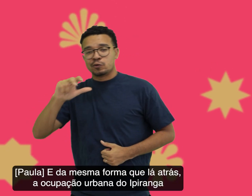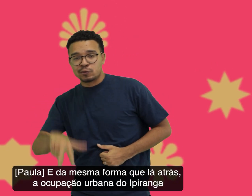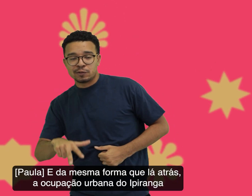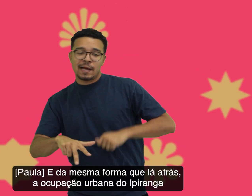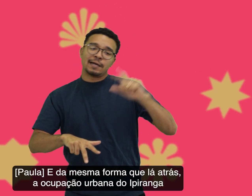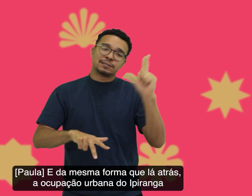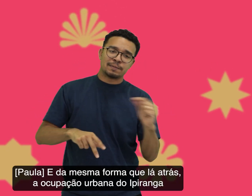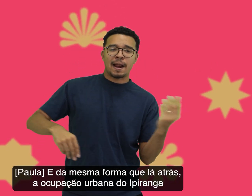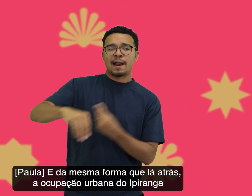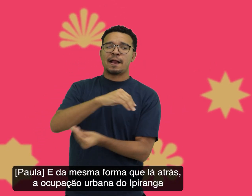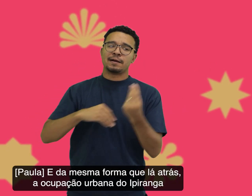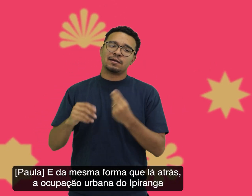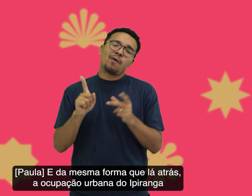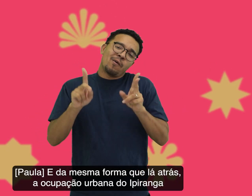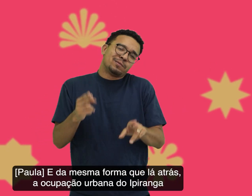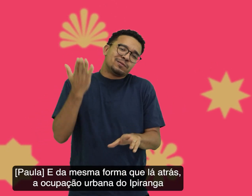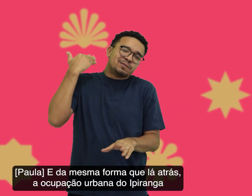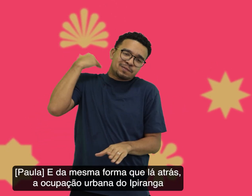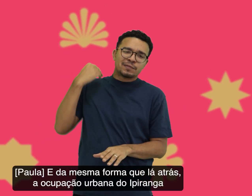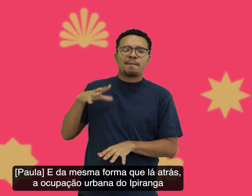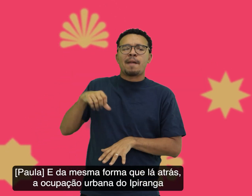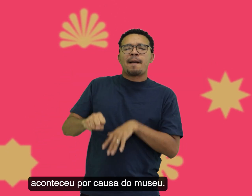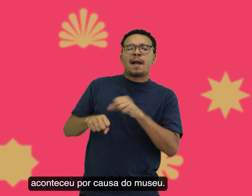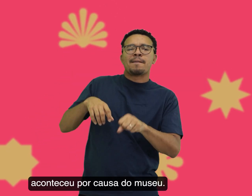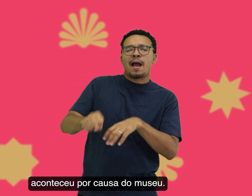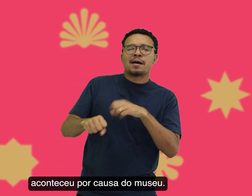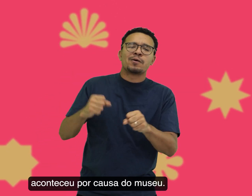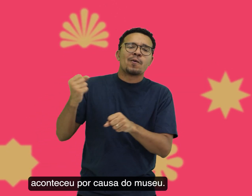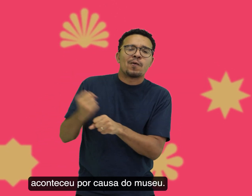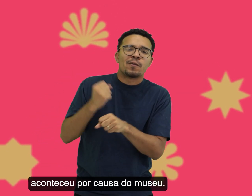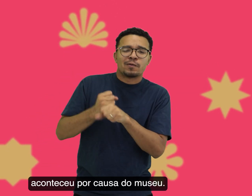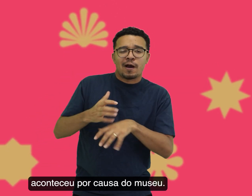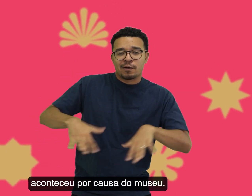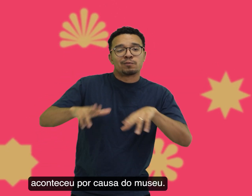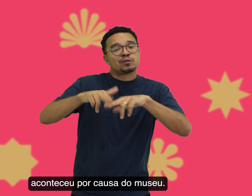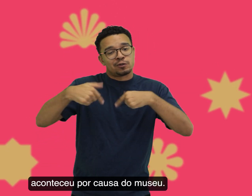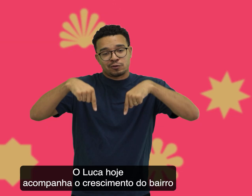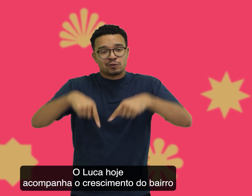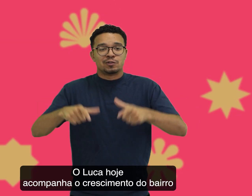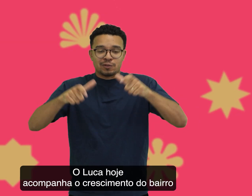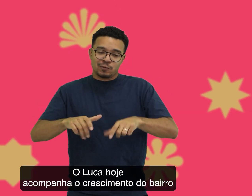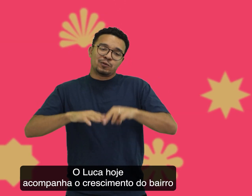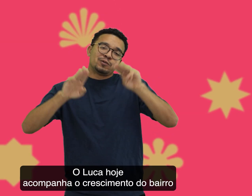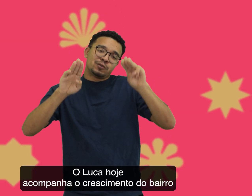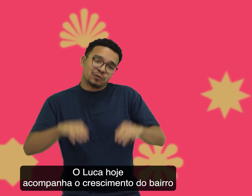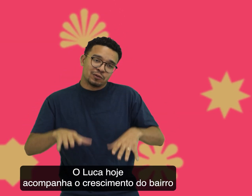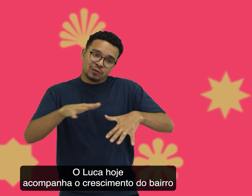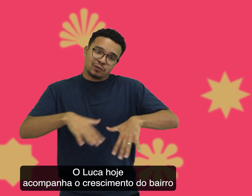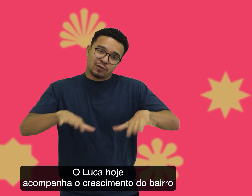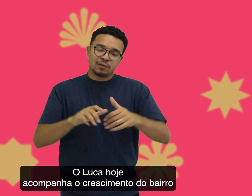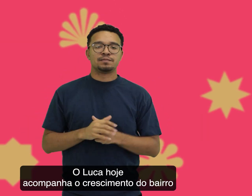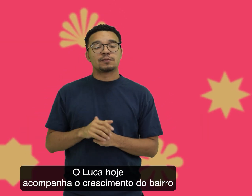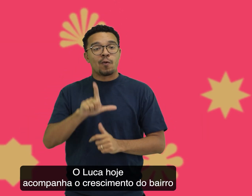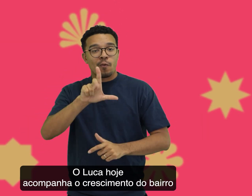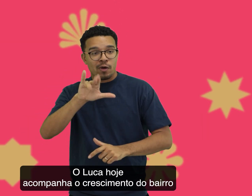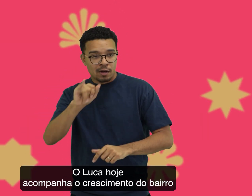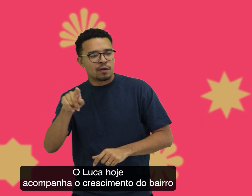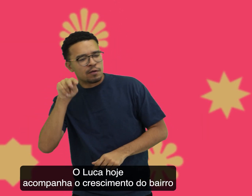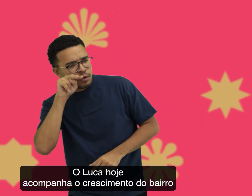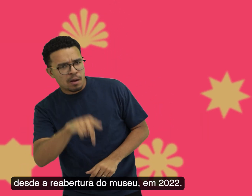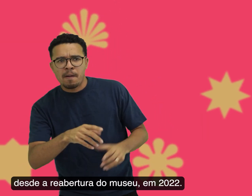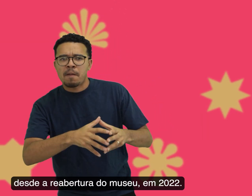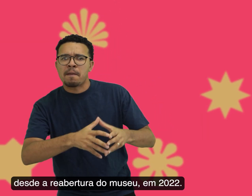italiano. E da mesma forma que lá atrás a ocupação urbana do Ipiranga aconteceu por causa do museu, o Luca hoje acompanha